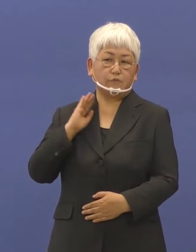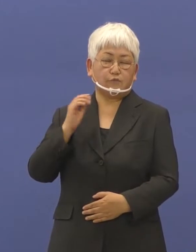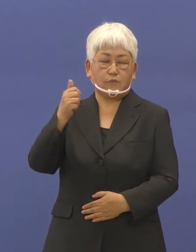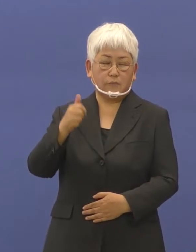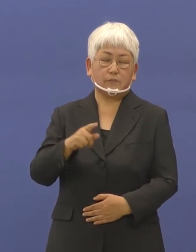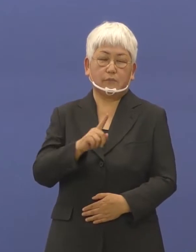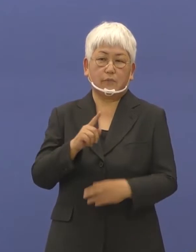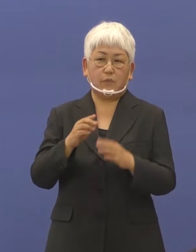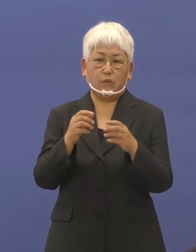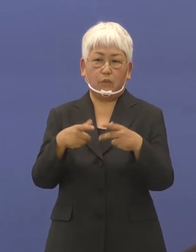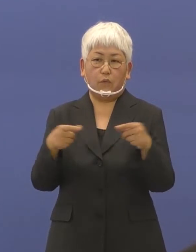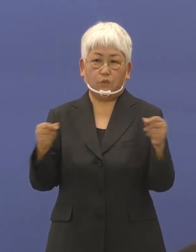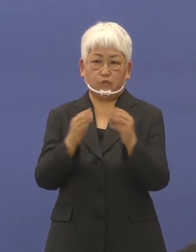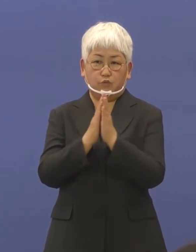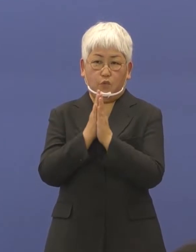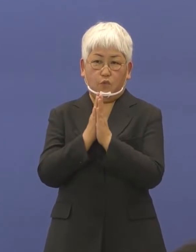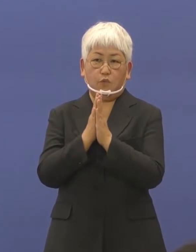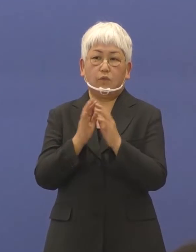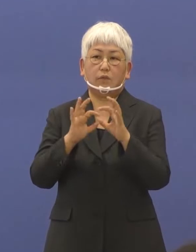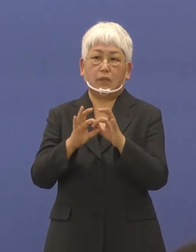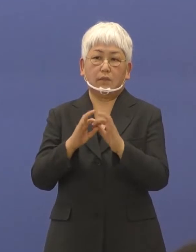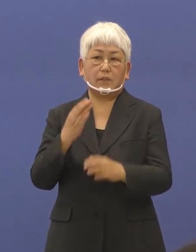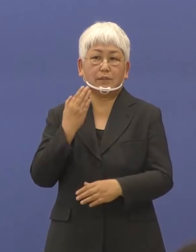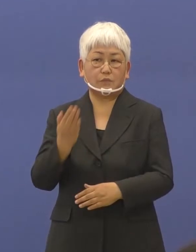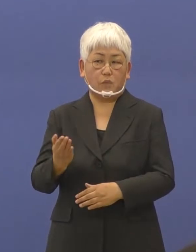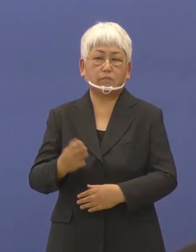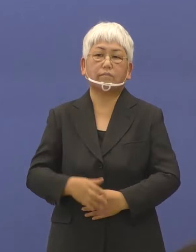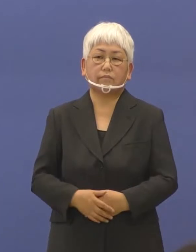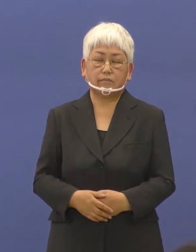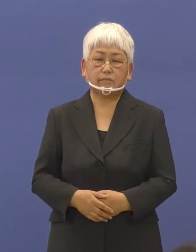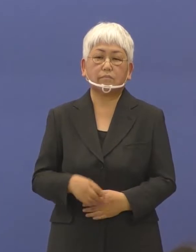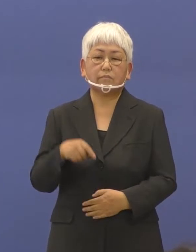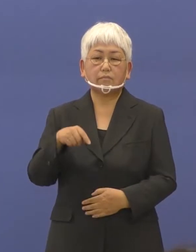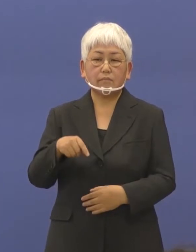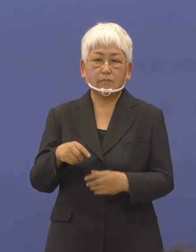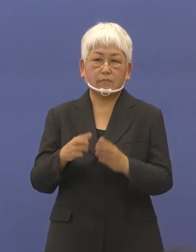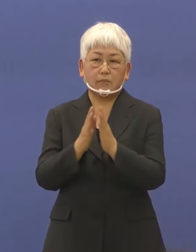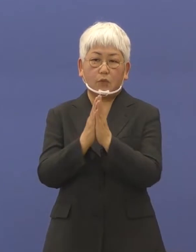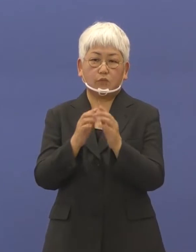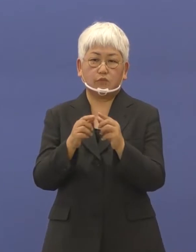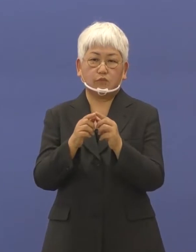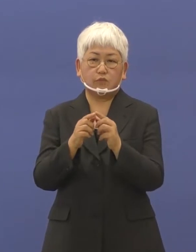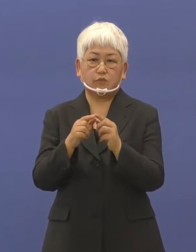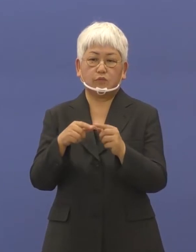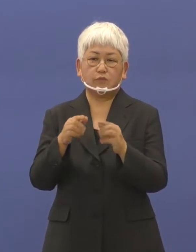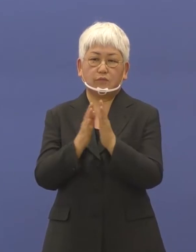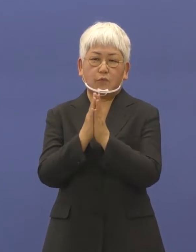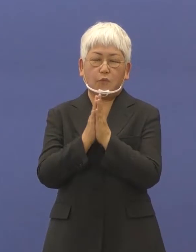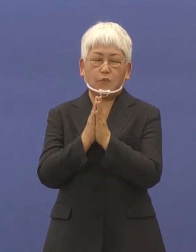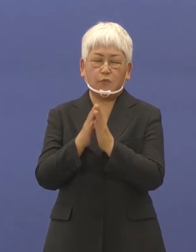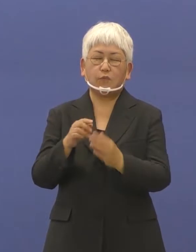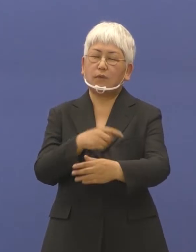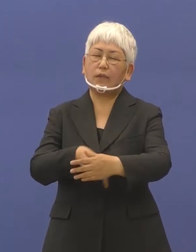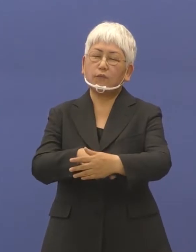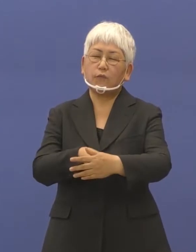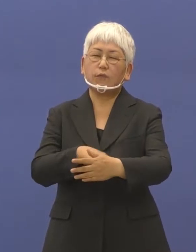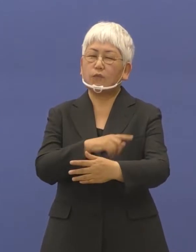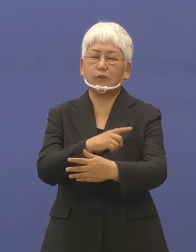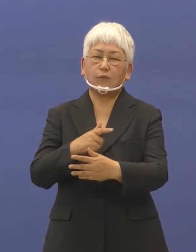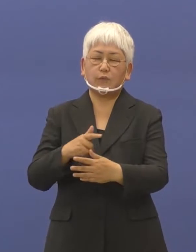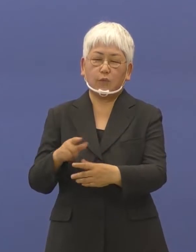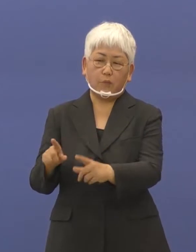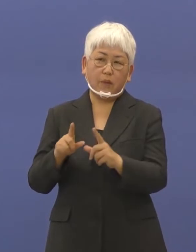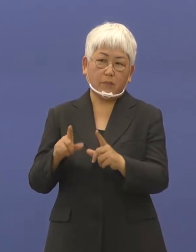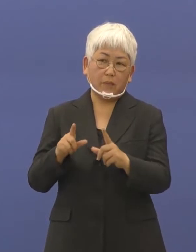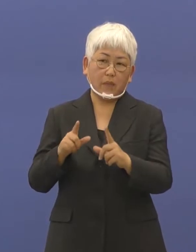ども、その政府の方から国葬の概要について発表が出始めて、野党からもいろんな指摘も出てますけれども